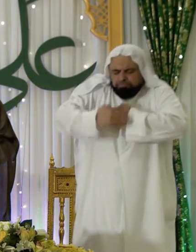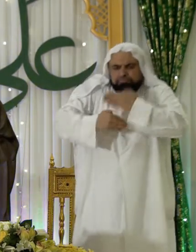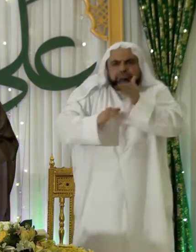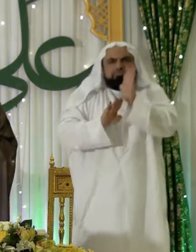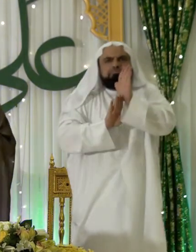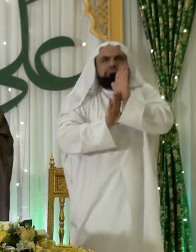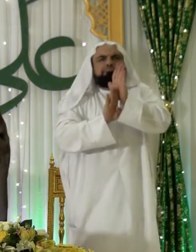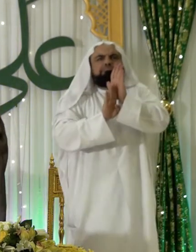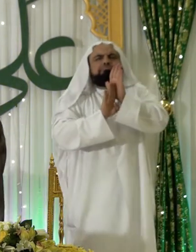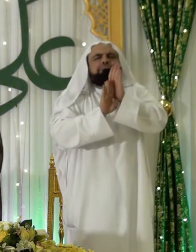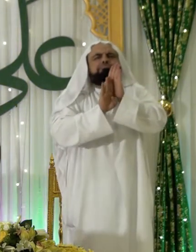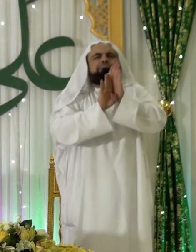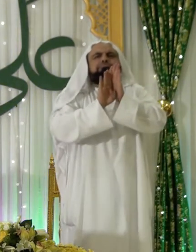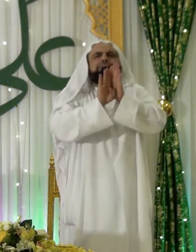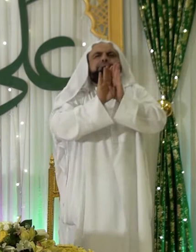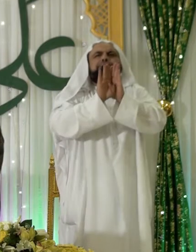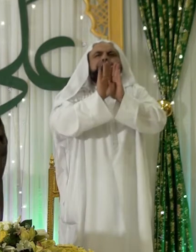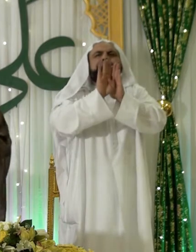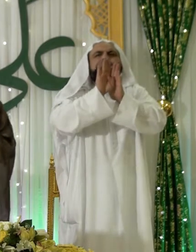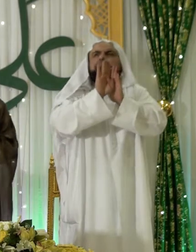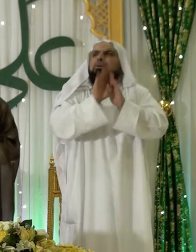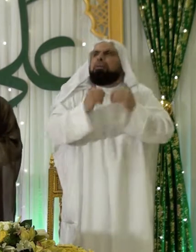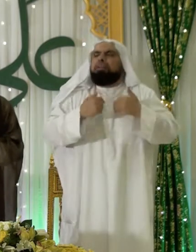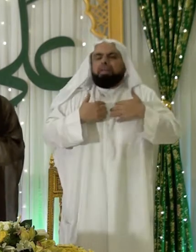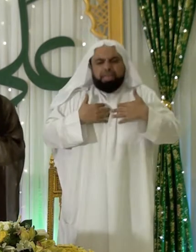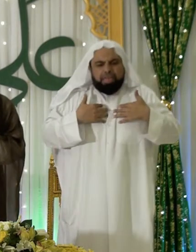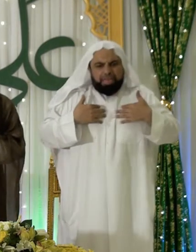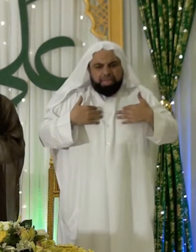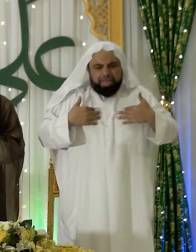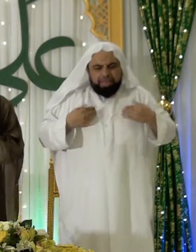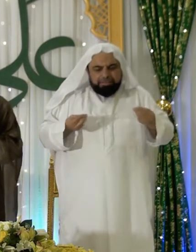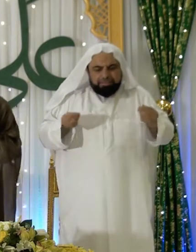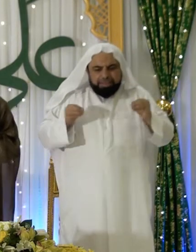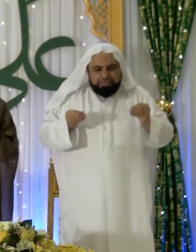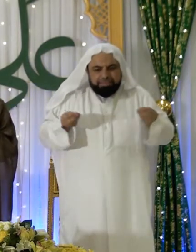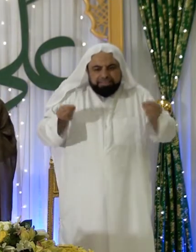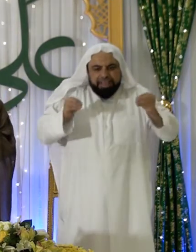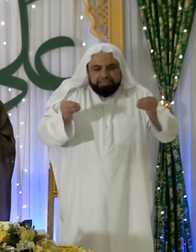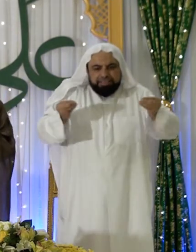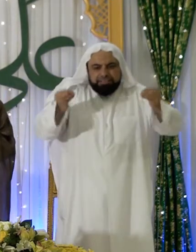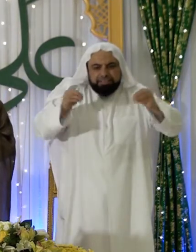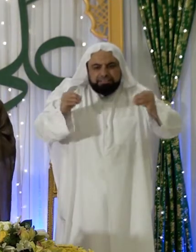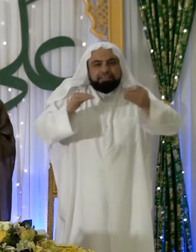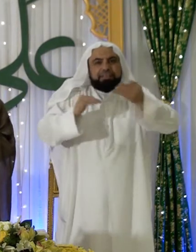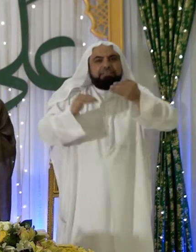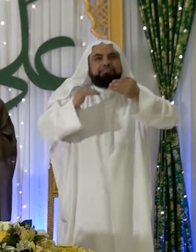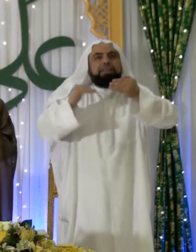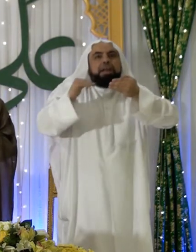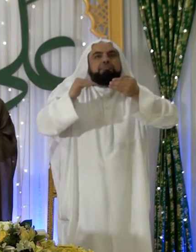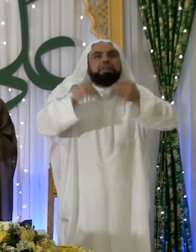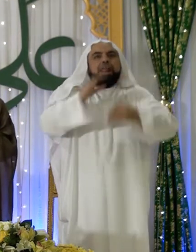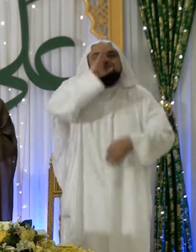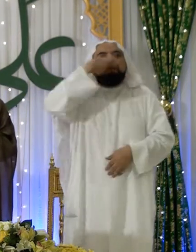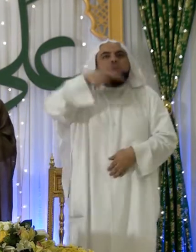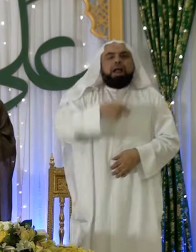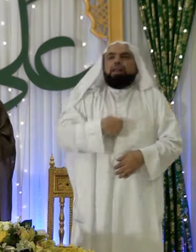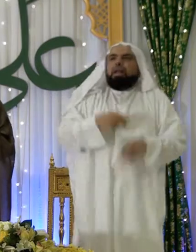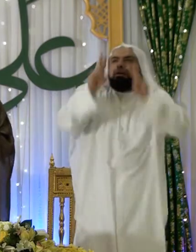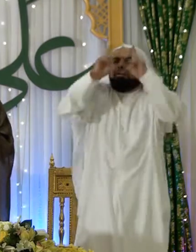يأمرني بالاقتداء به. يعني في كل يوم علي عليه